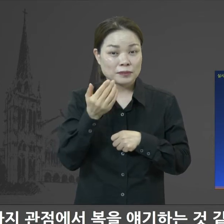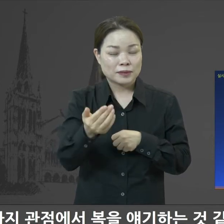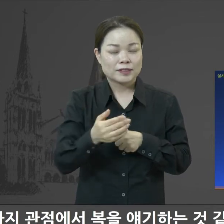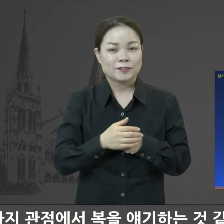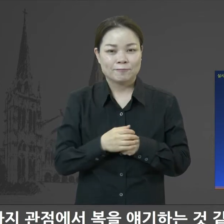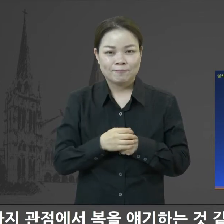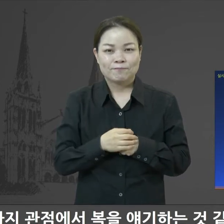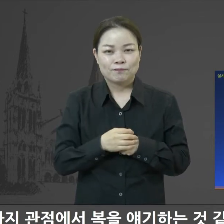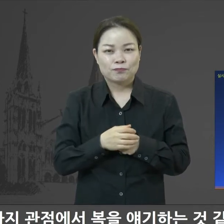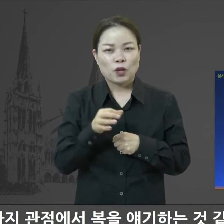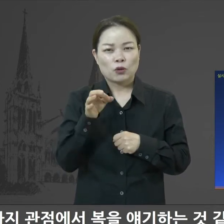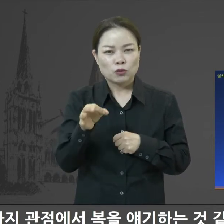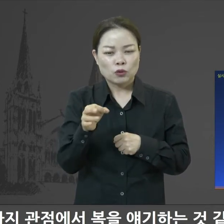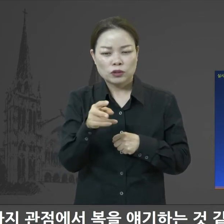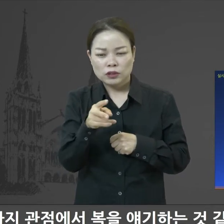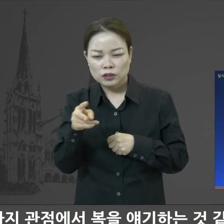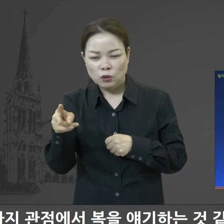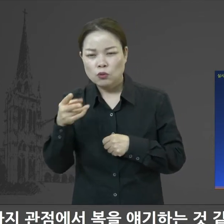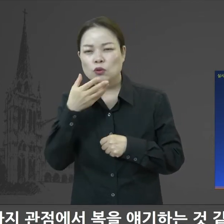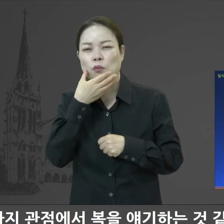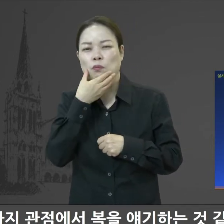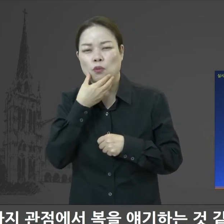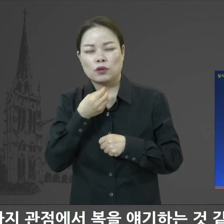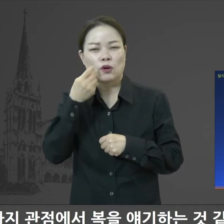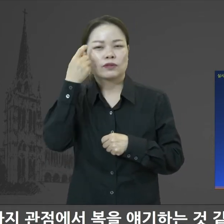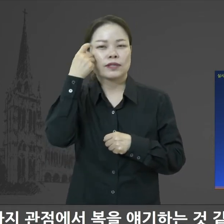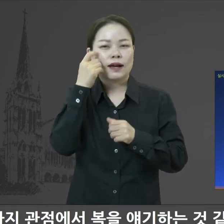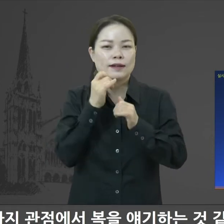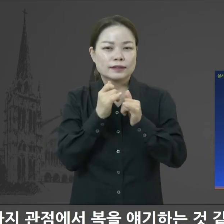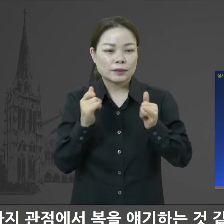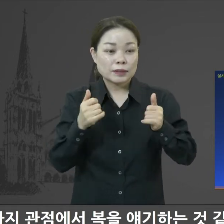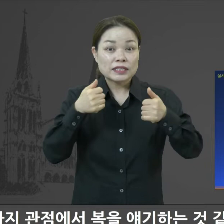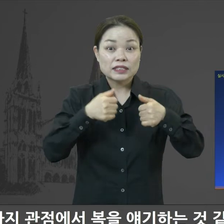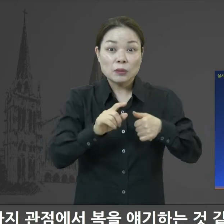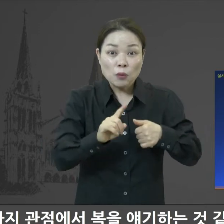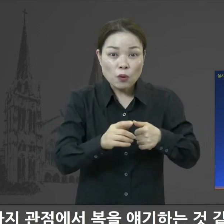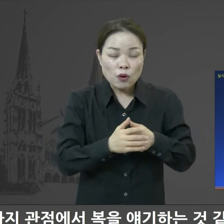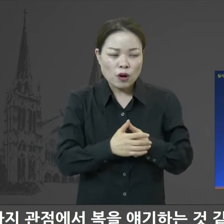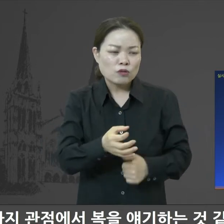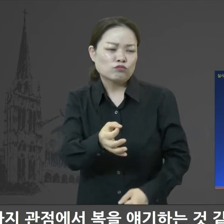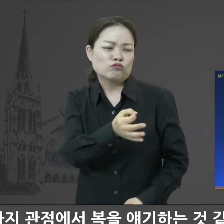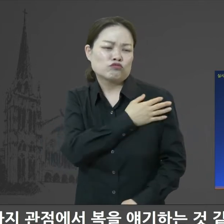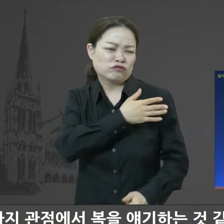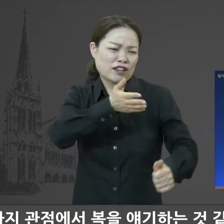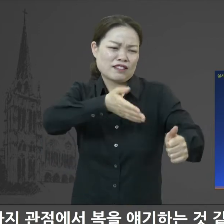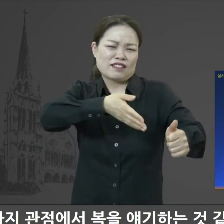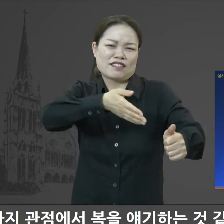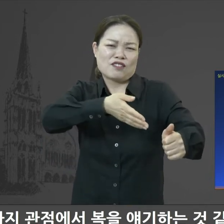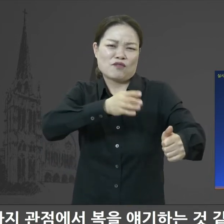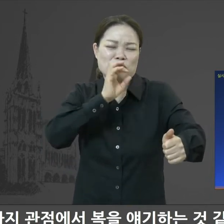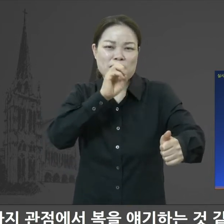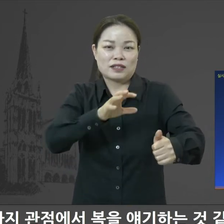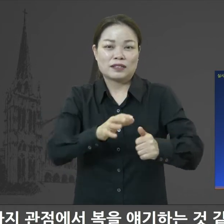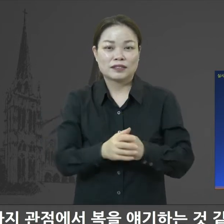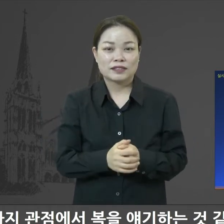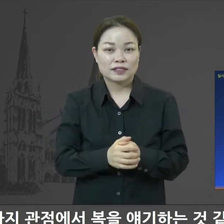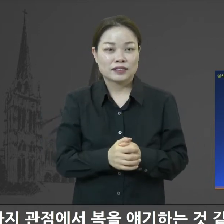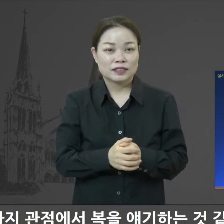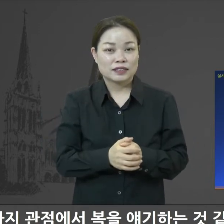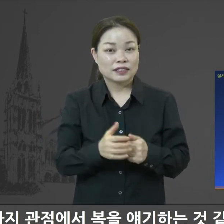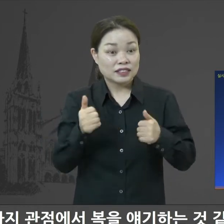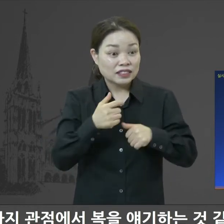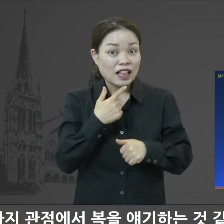그래서 여러분, 돈이 곧 복이라고 생각하는 사람들은 어떻게 인사하냐면 부자 되세요라고 인사합니다. 한 번쯤 이렇게